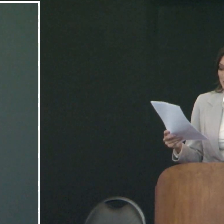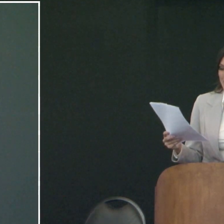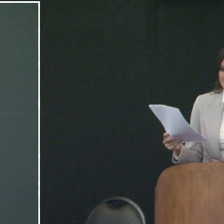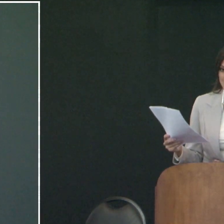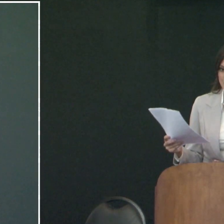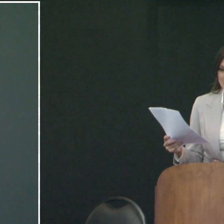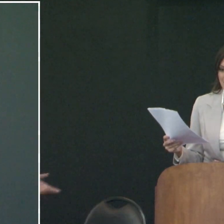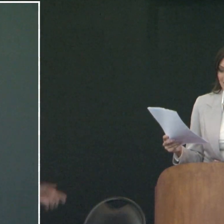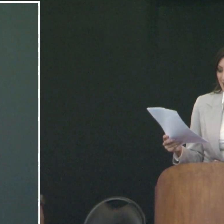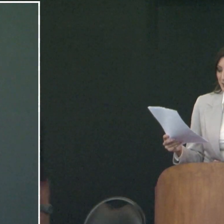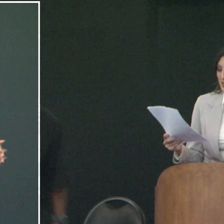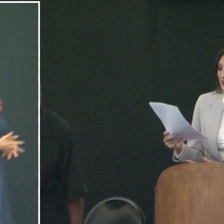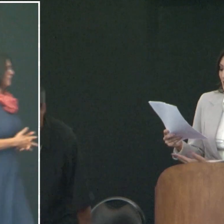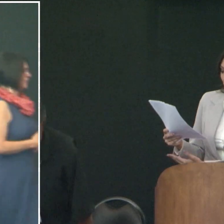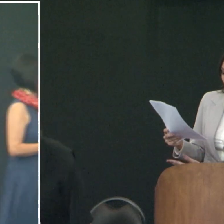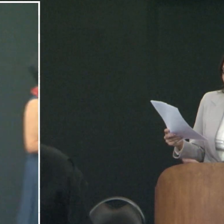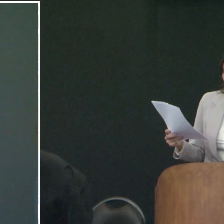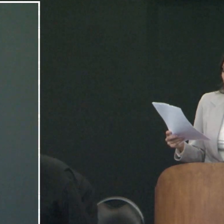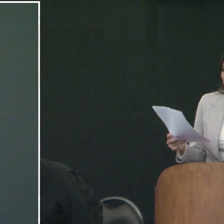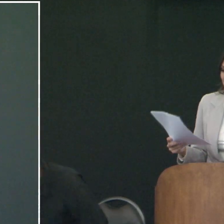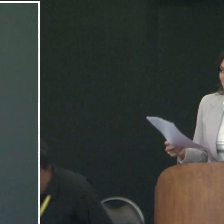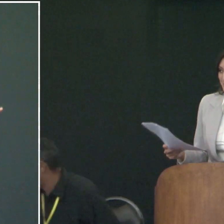Para se expressar em Libras, o senhor Leandro.